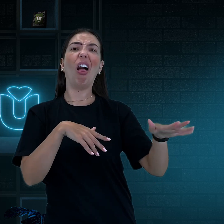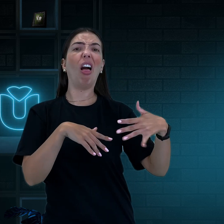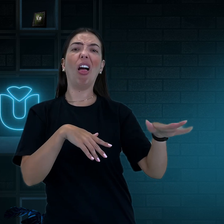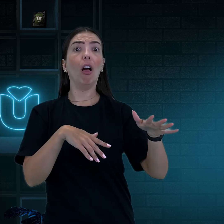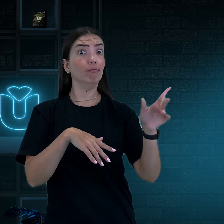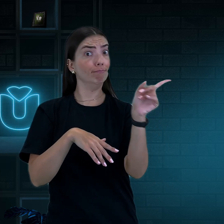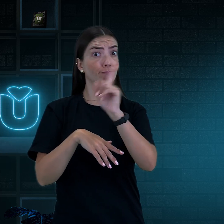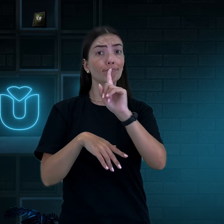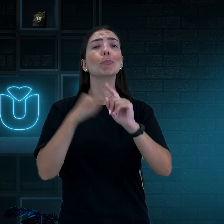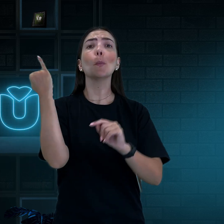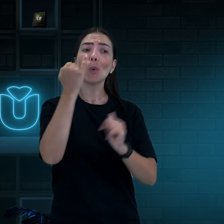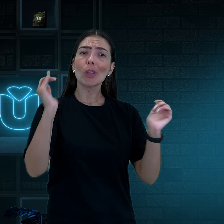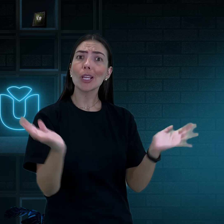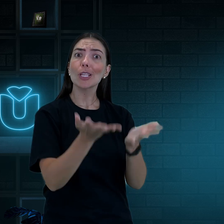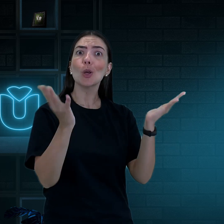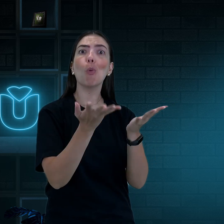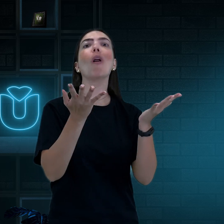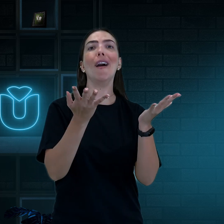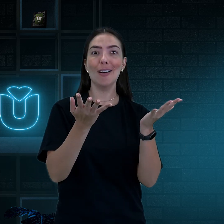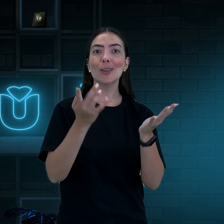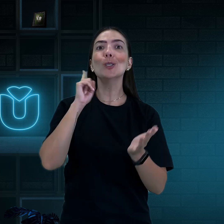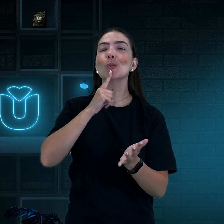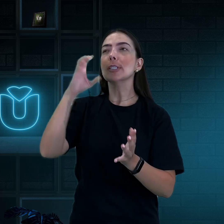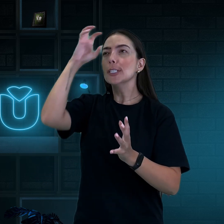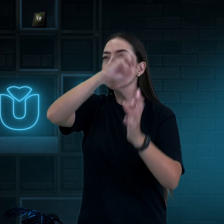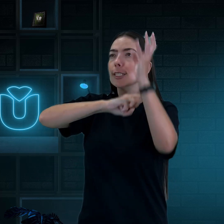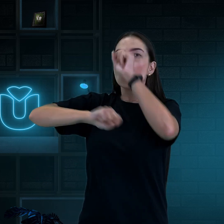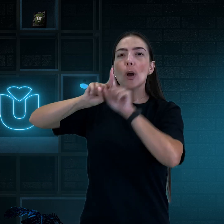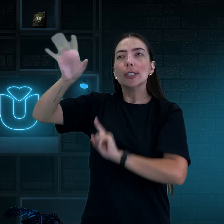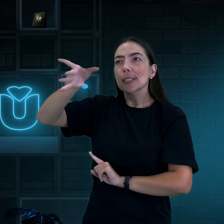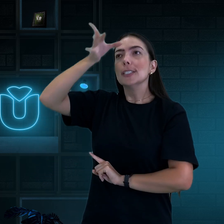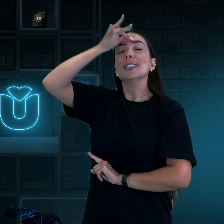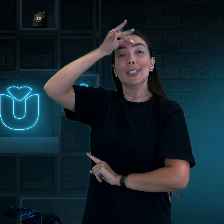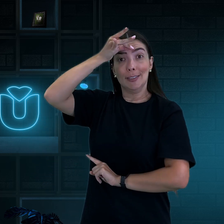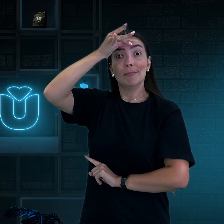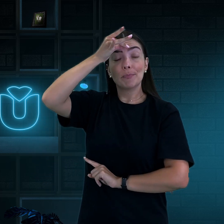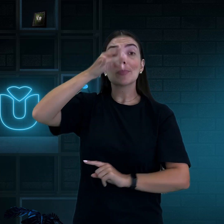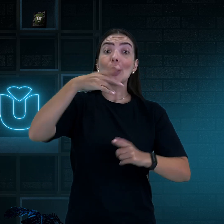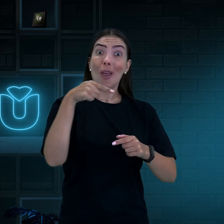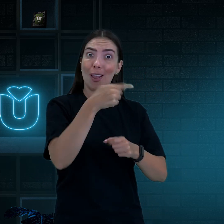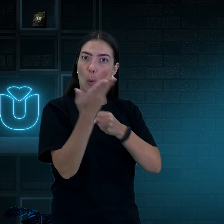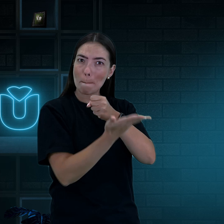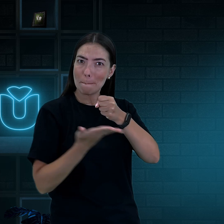Não fica pensando, deixa para lá. É importante estimular para que ele adquira